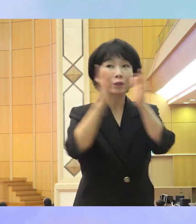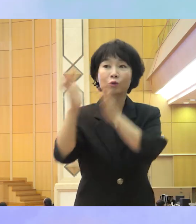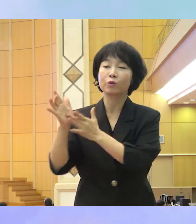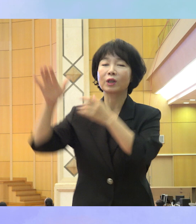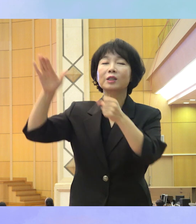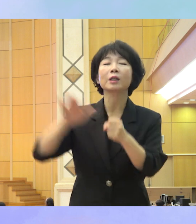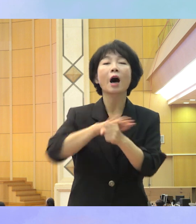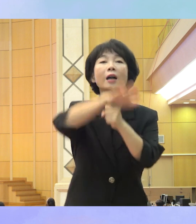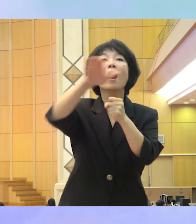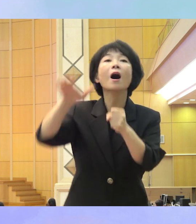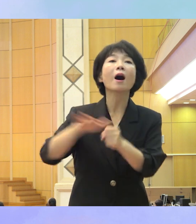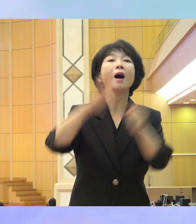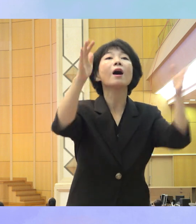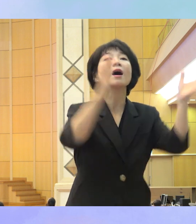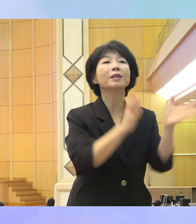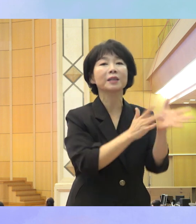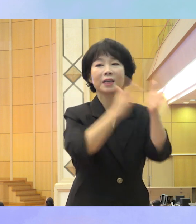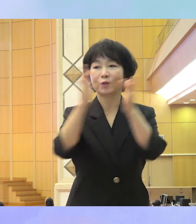아멘.